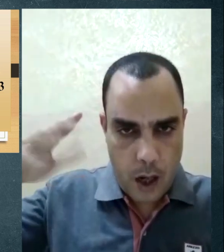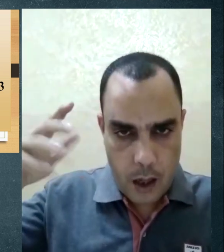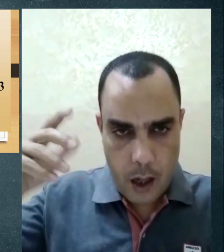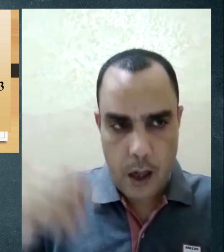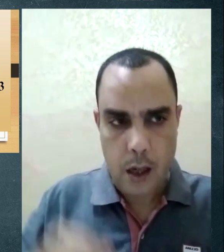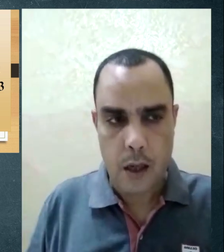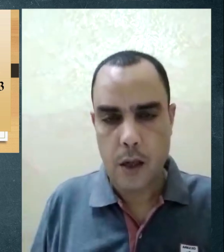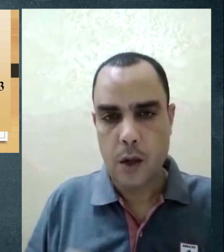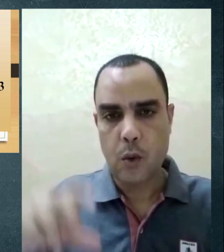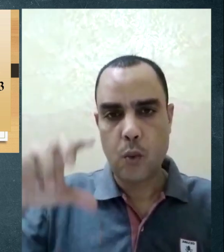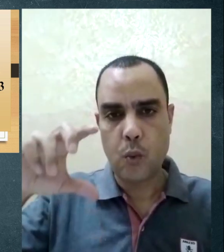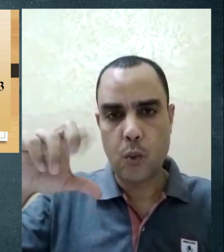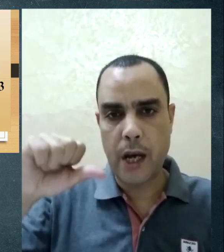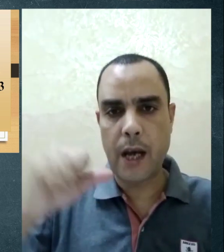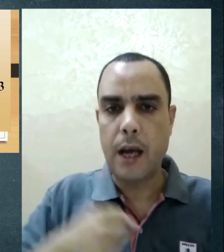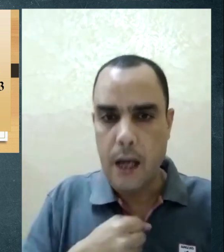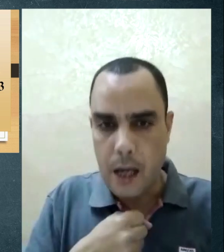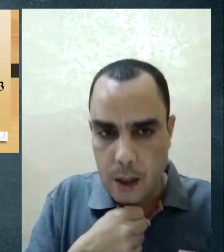المراهقة